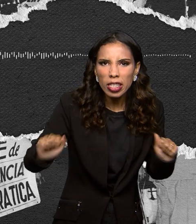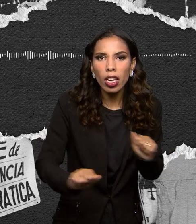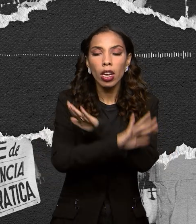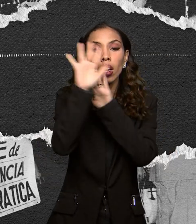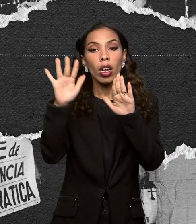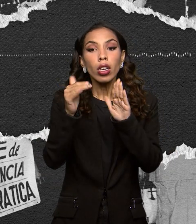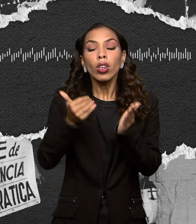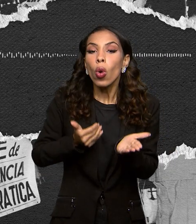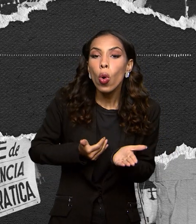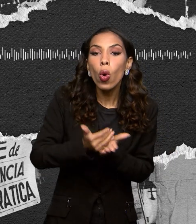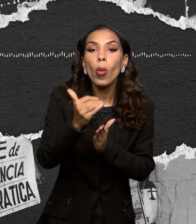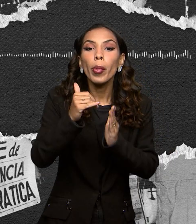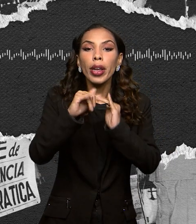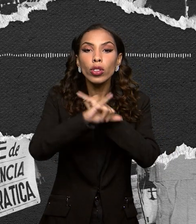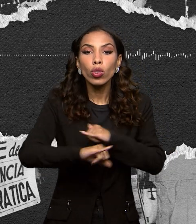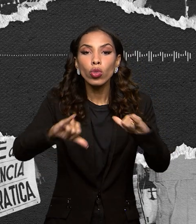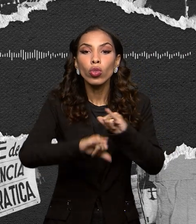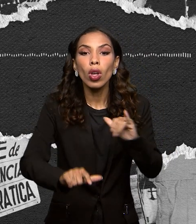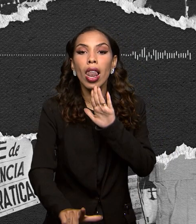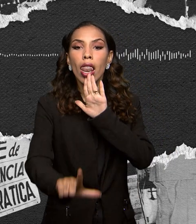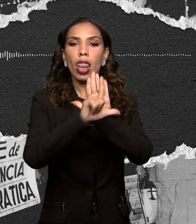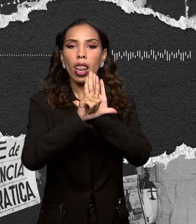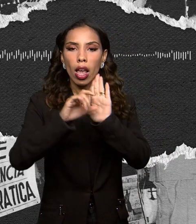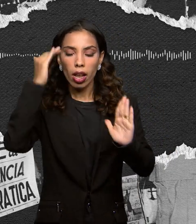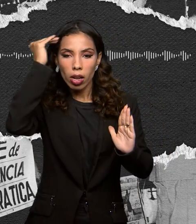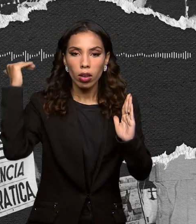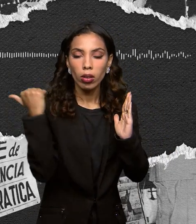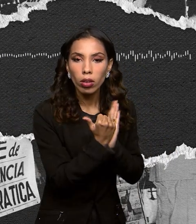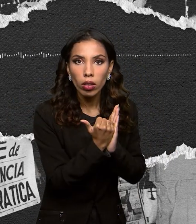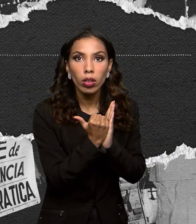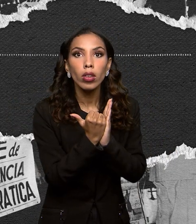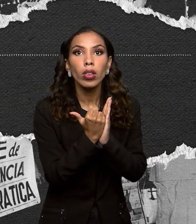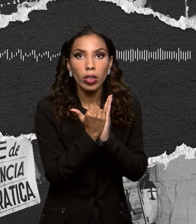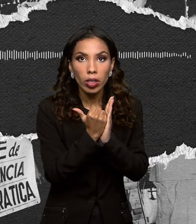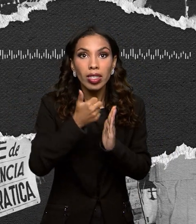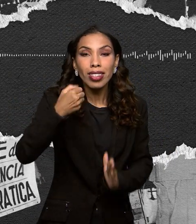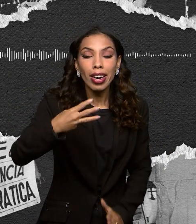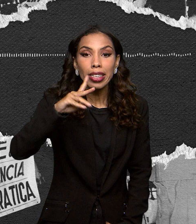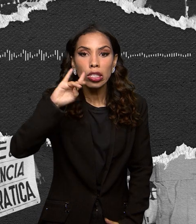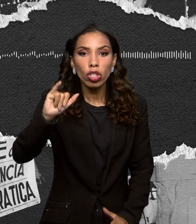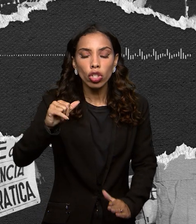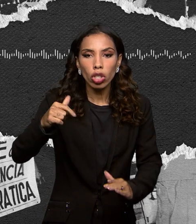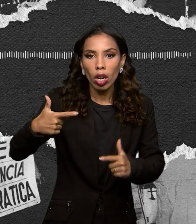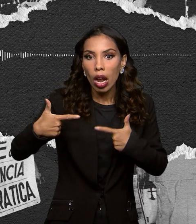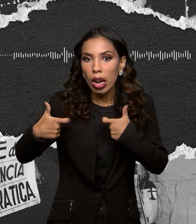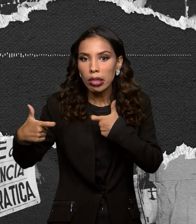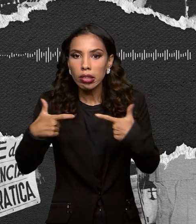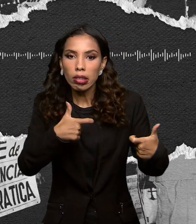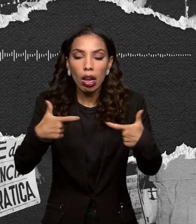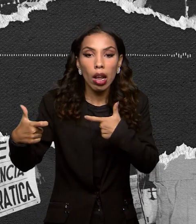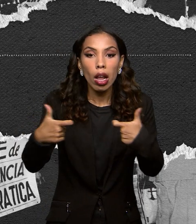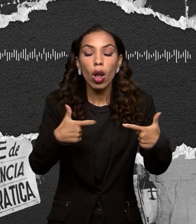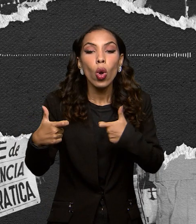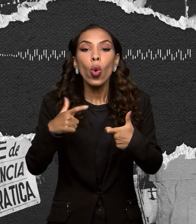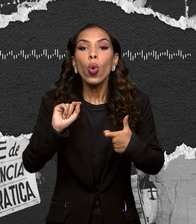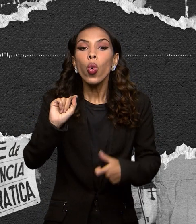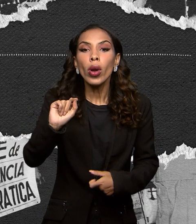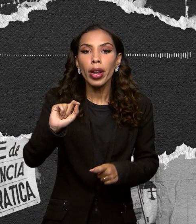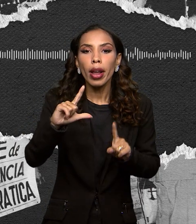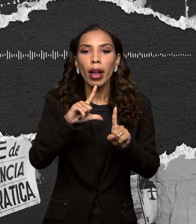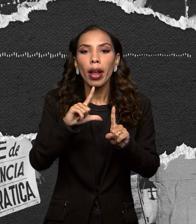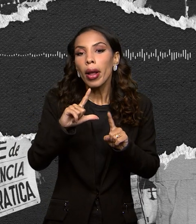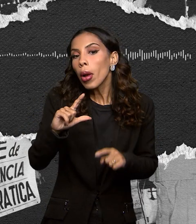da legalidade. Durante 13 dias, o país esteve à beira da guerra civil. O centro dessa resistência era o Palácio